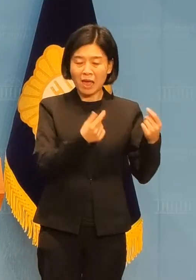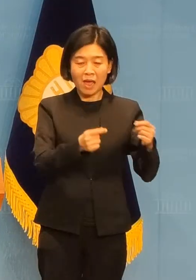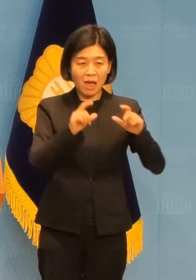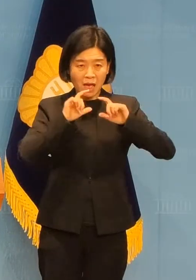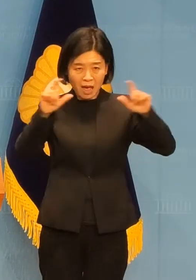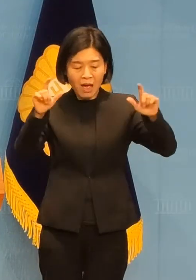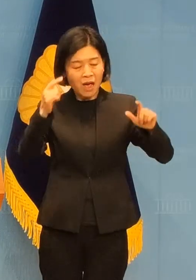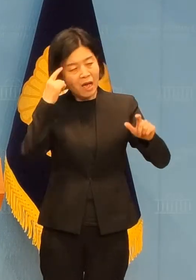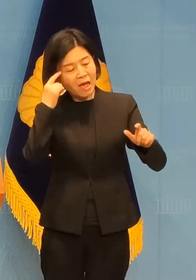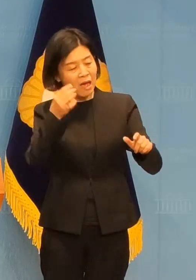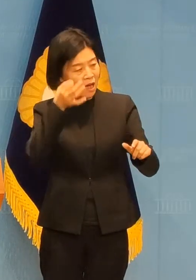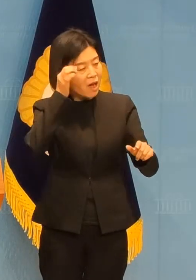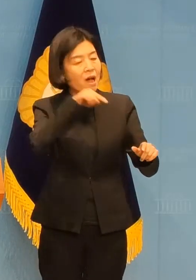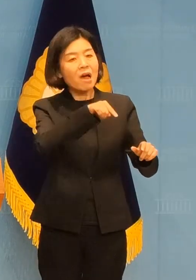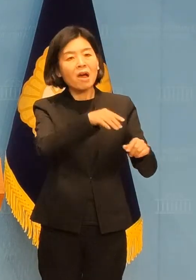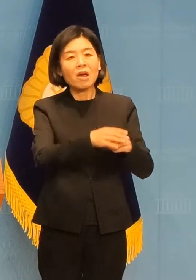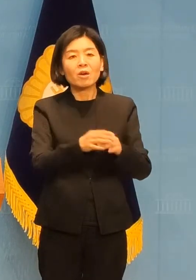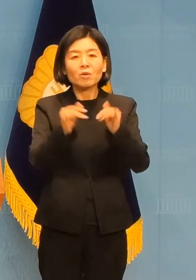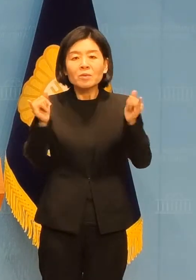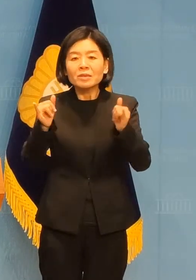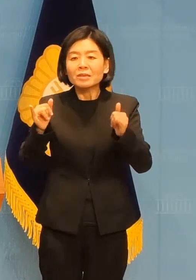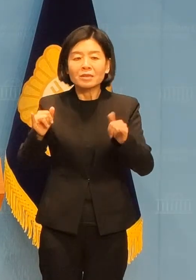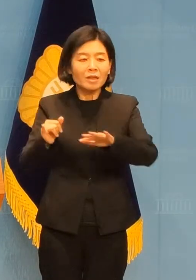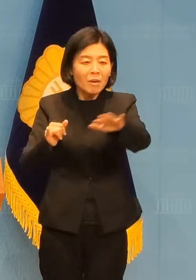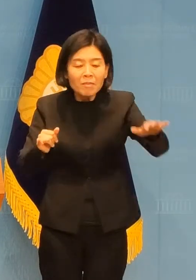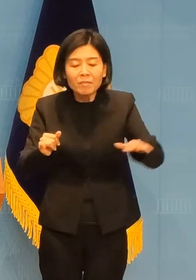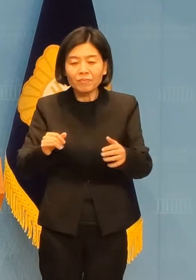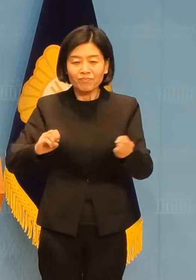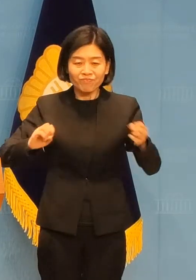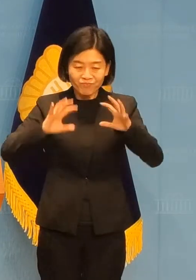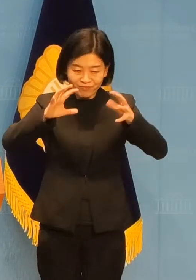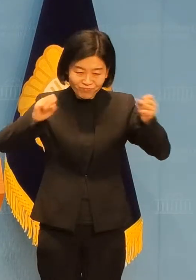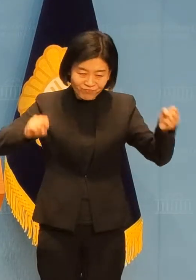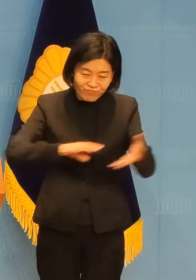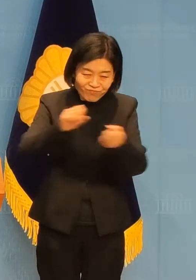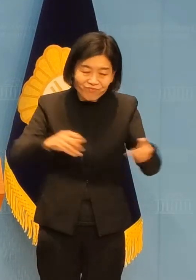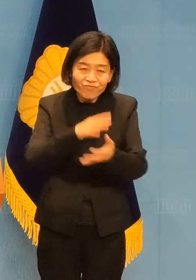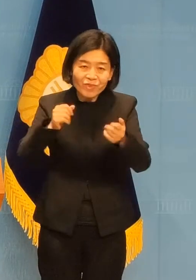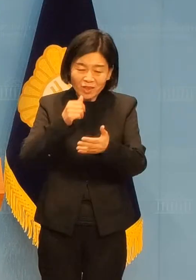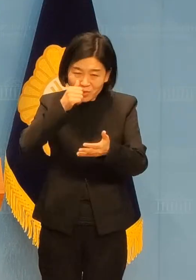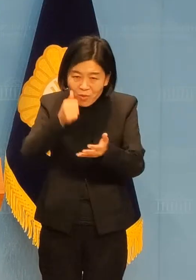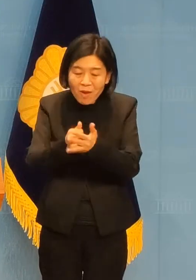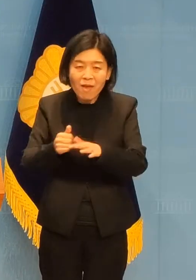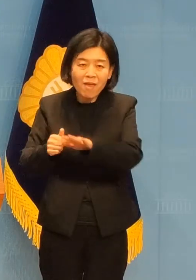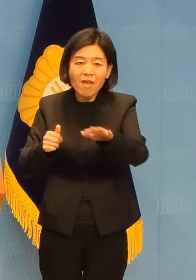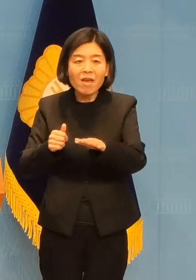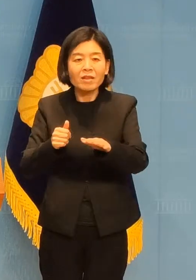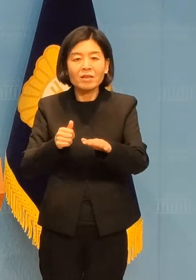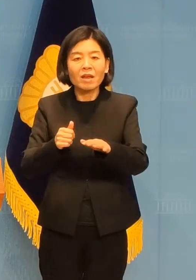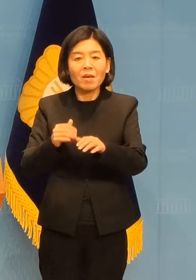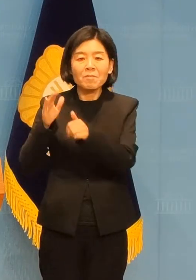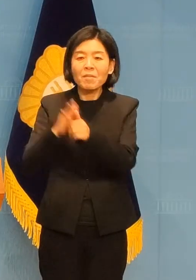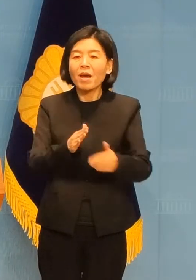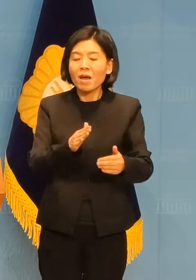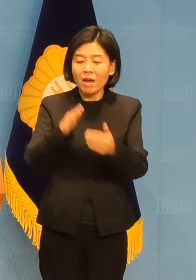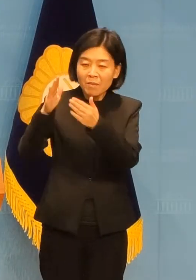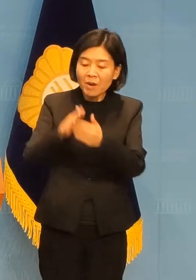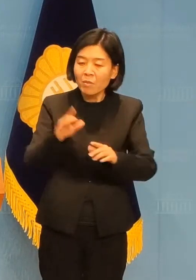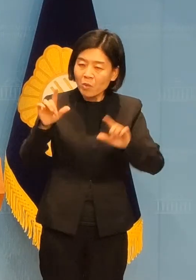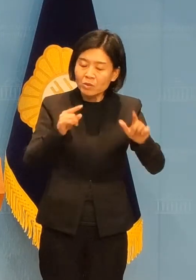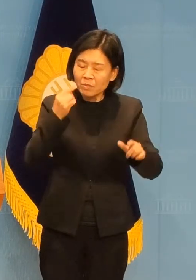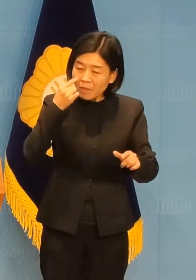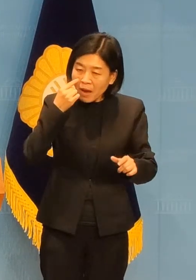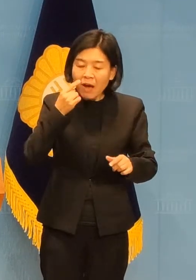피의자를 감쌌던 그 구호가 이제는 법원의 결정과 겹쳐 보이고 있습니다. 우리는